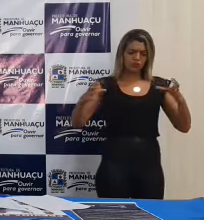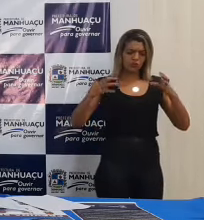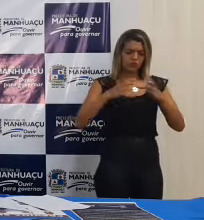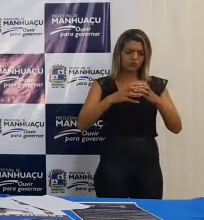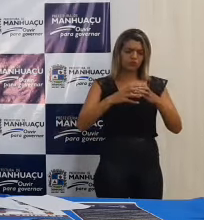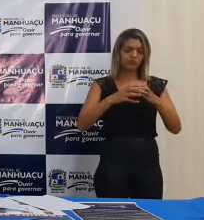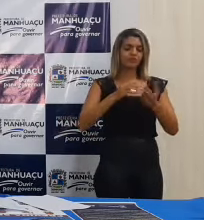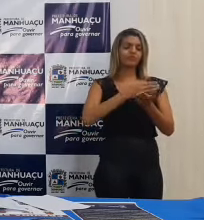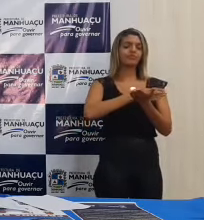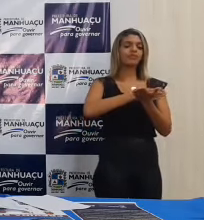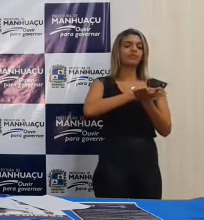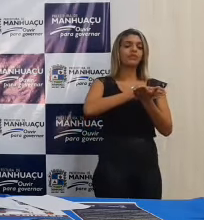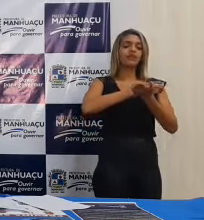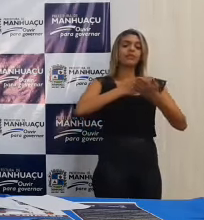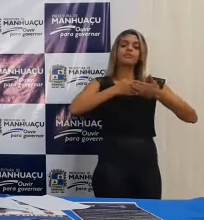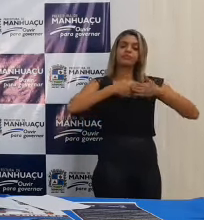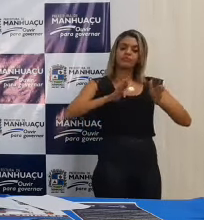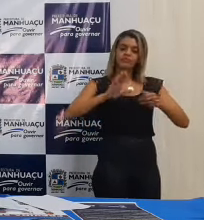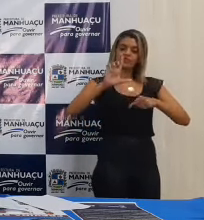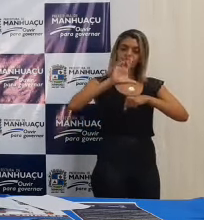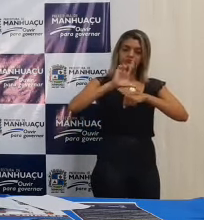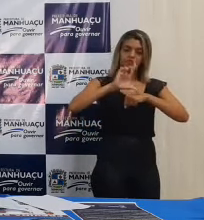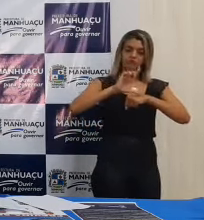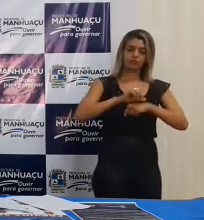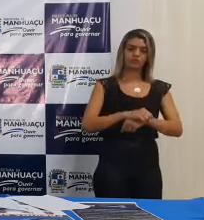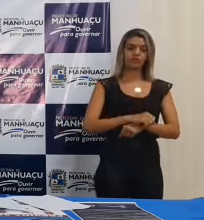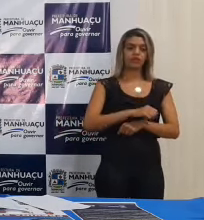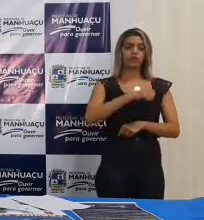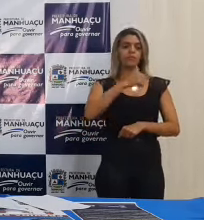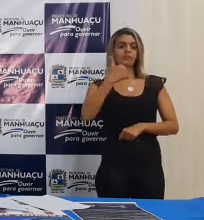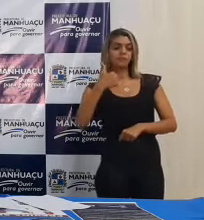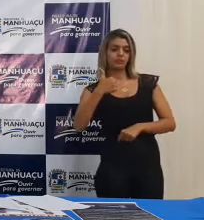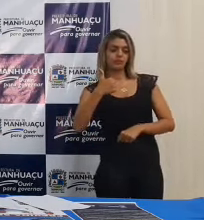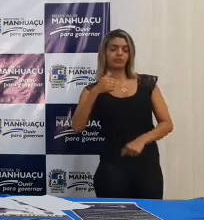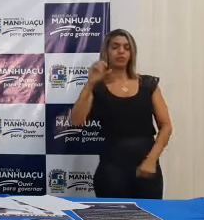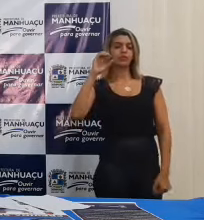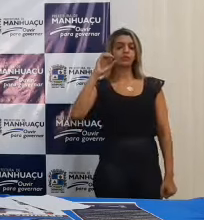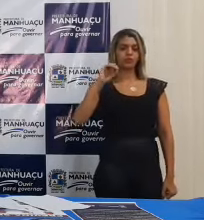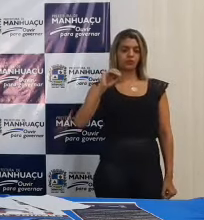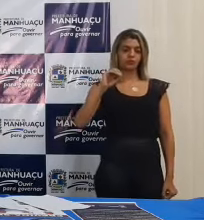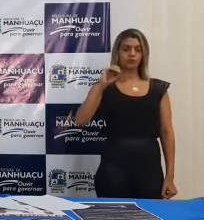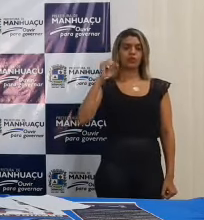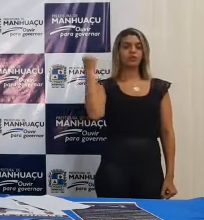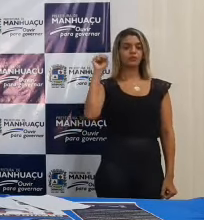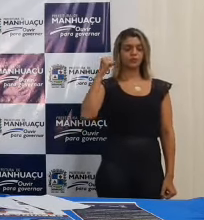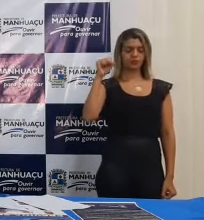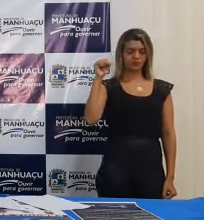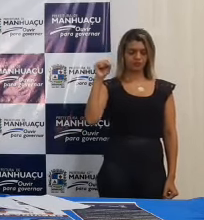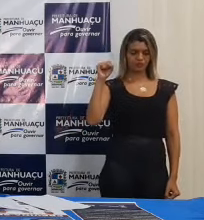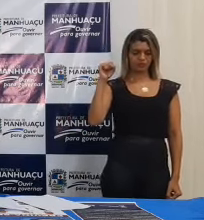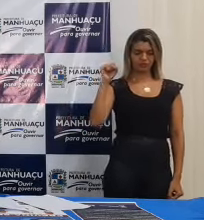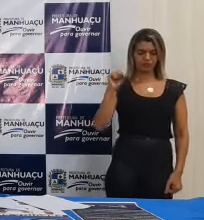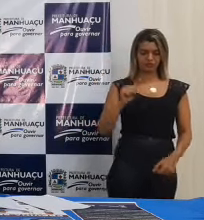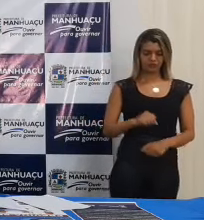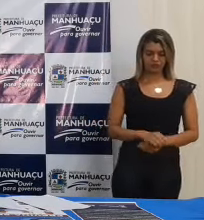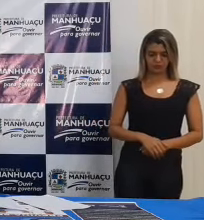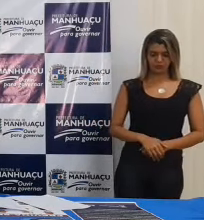uma próxima reunião no dia 1/8 para analisarmos esta abertura gradual que está sendo